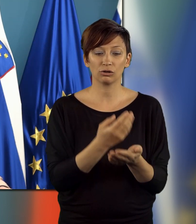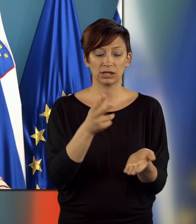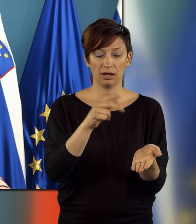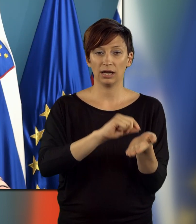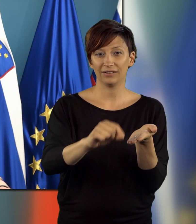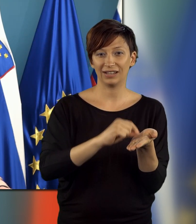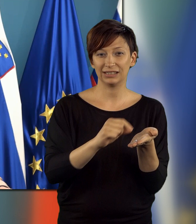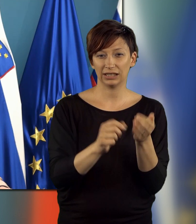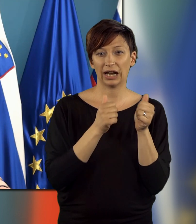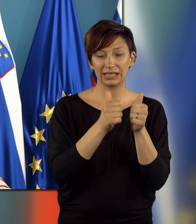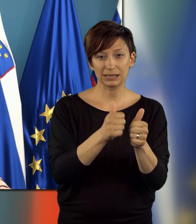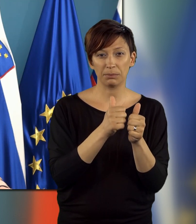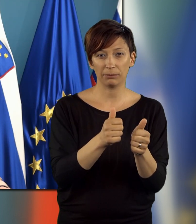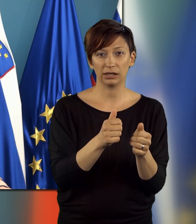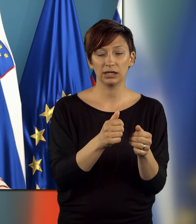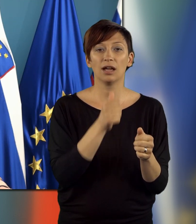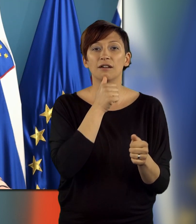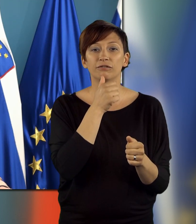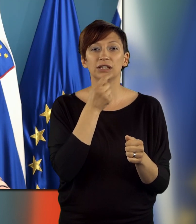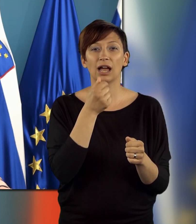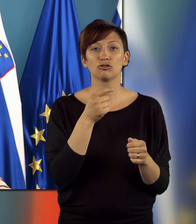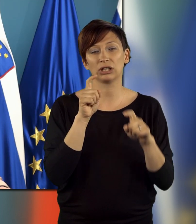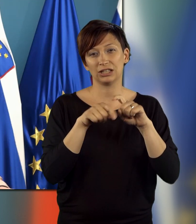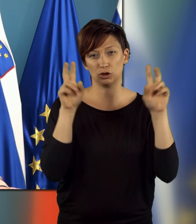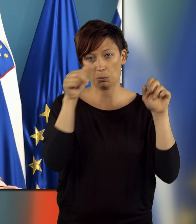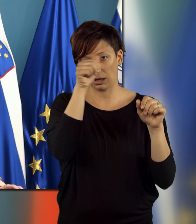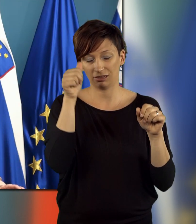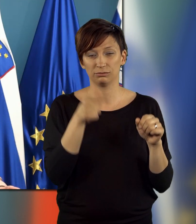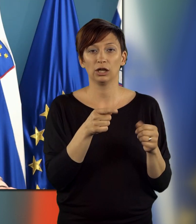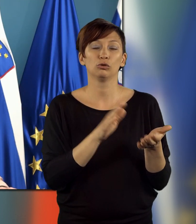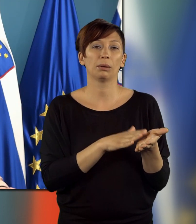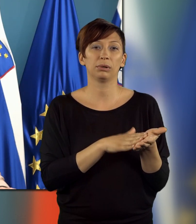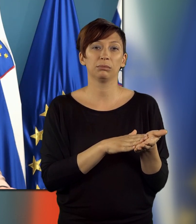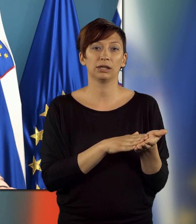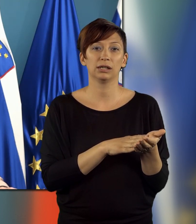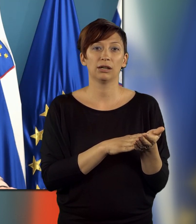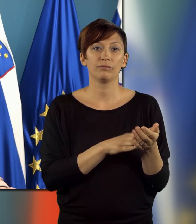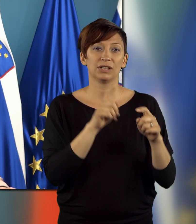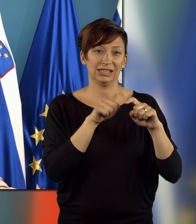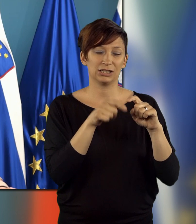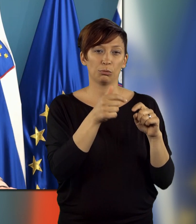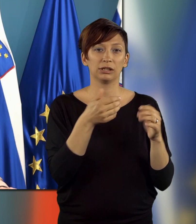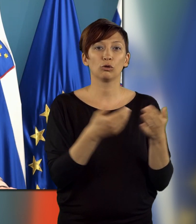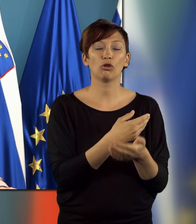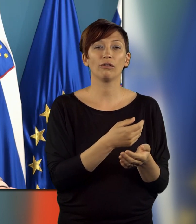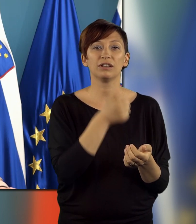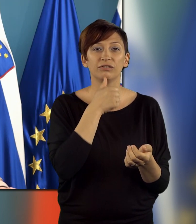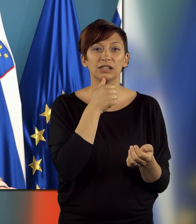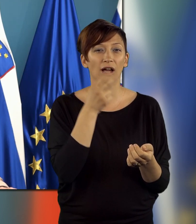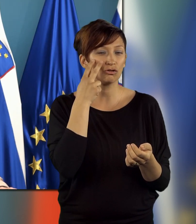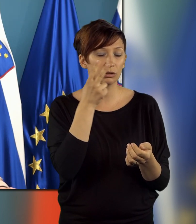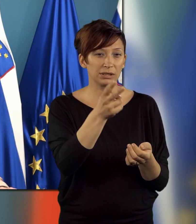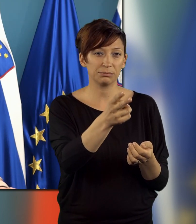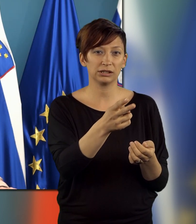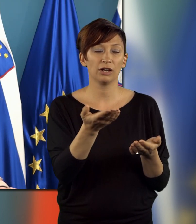evidentiranje oziroma spremljanje tako imenovanih finančnih instrumentov. To je instrument, ki v novi finančni perspektivi